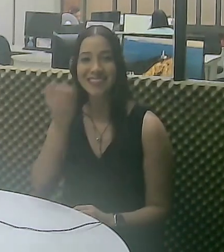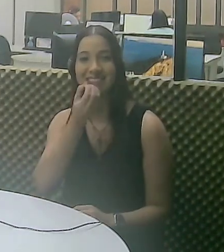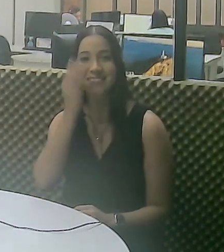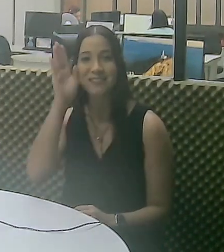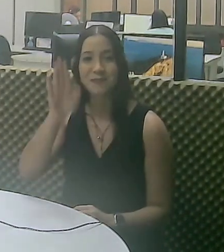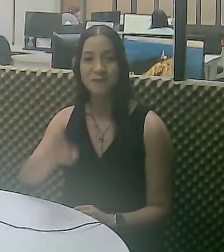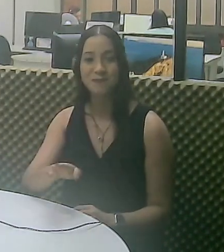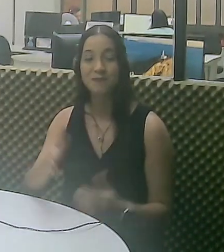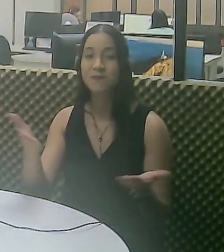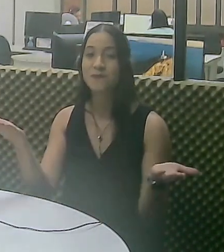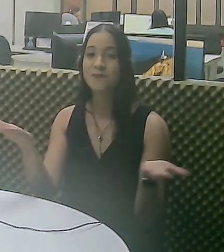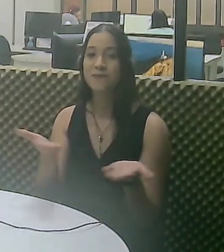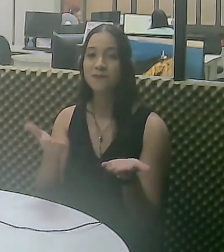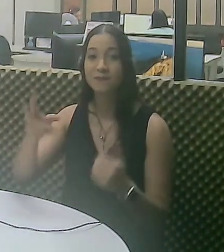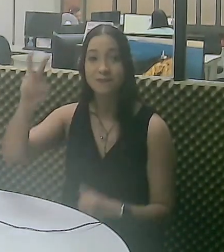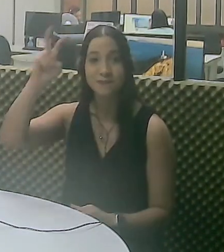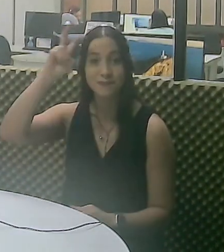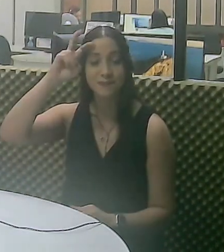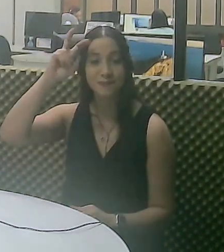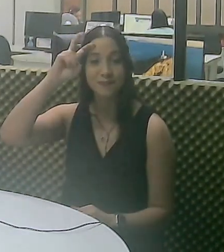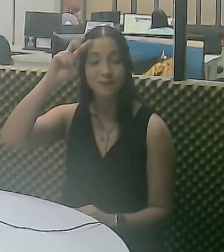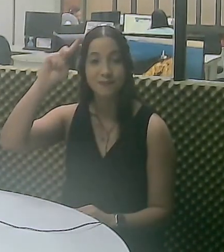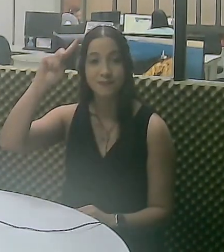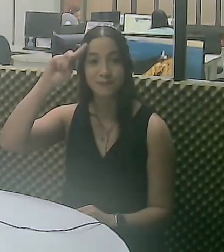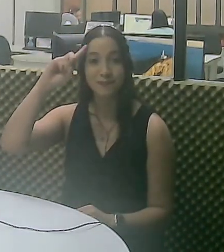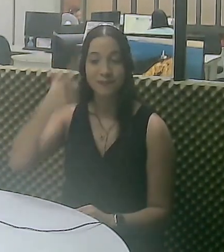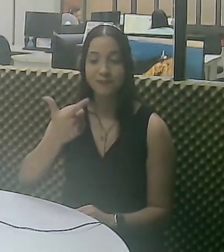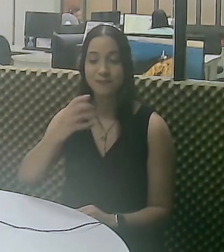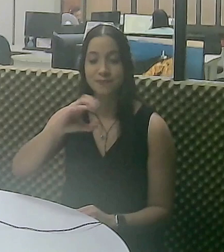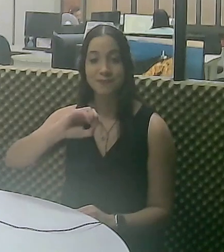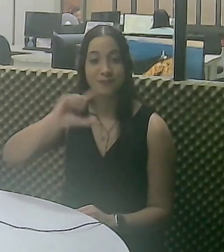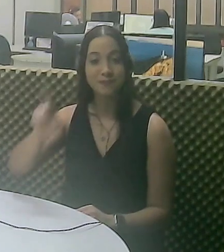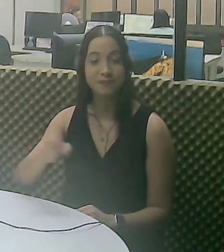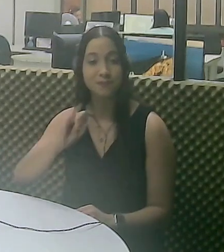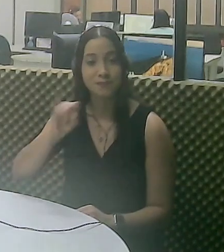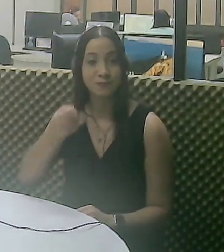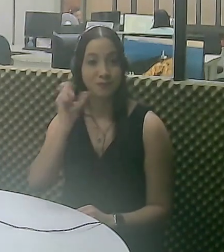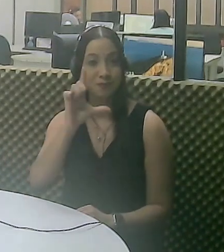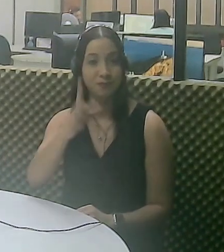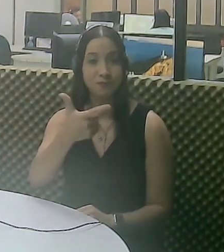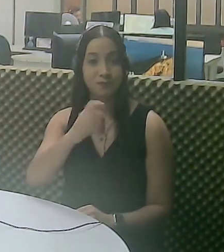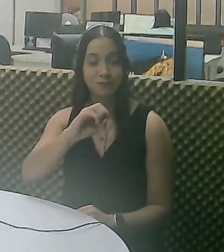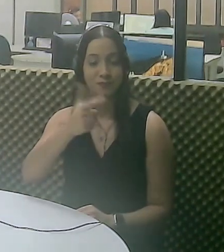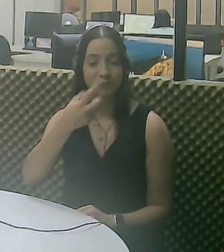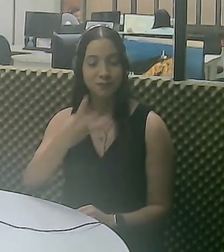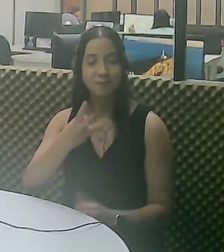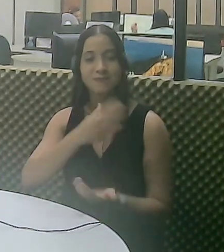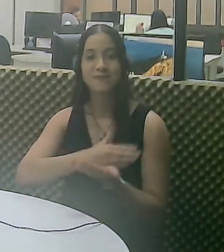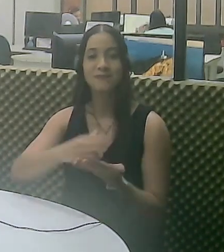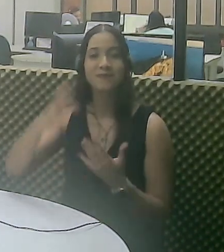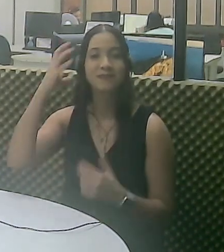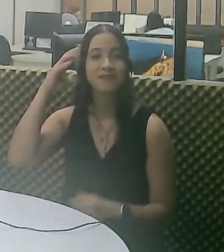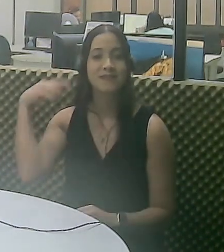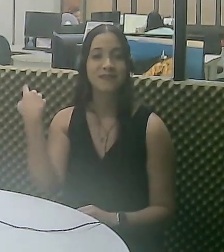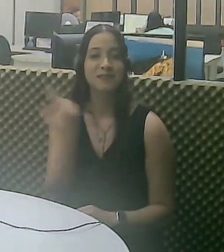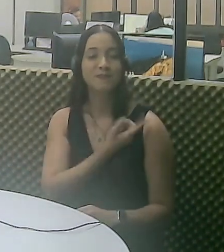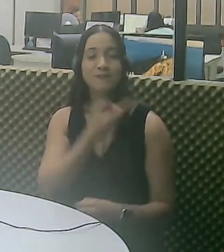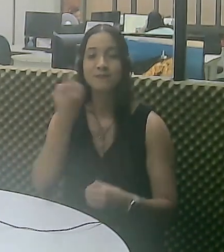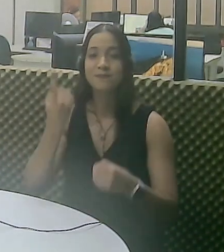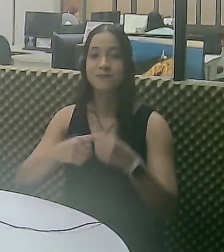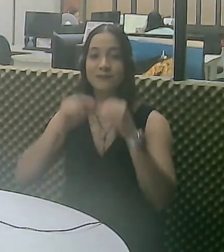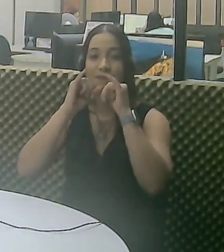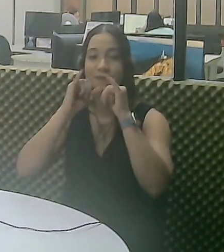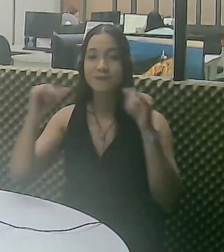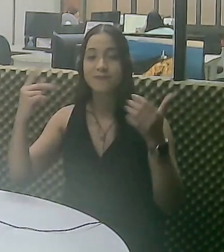Olá, boa tarde. Hoje é quinta-feira, dia 20 de julho de 2023. Está no ar a Rádio Nossa Cidade com um boletim